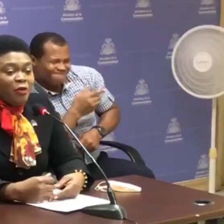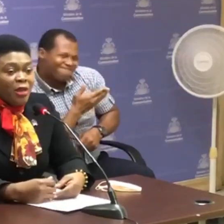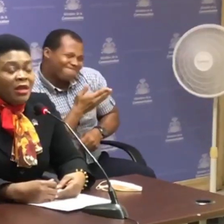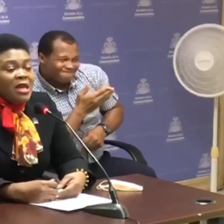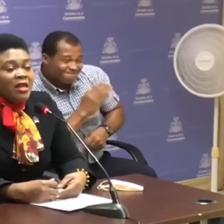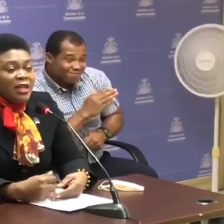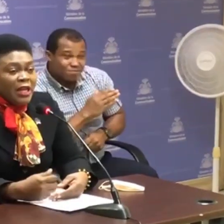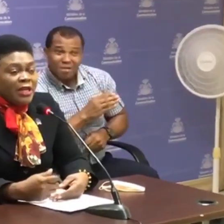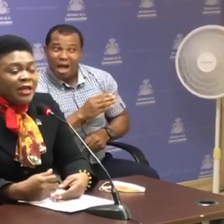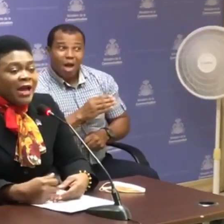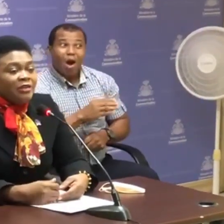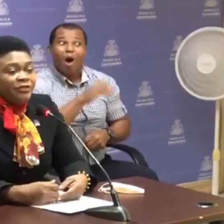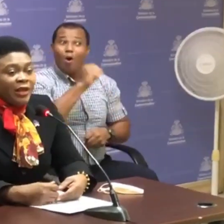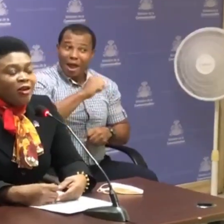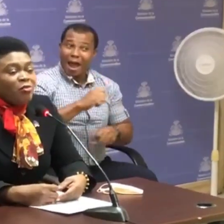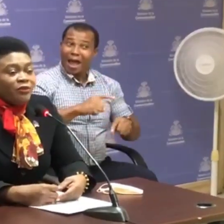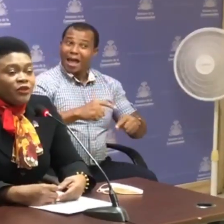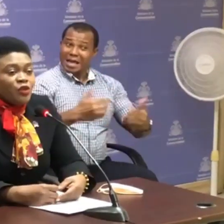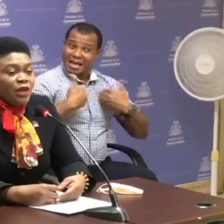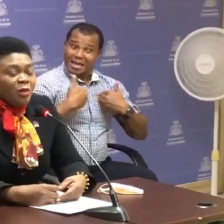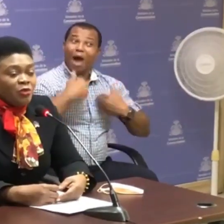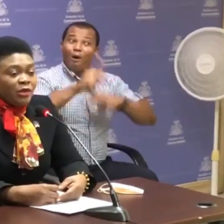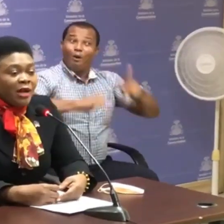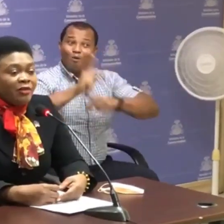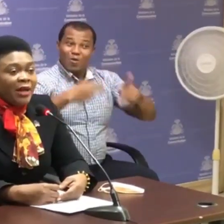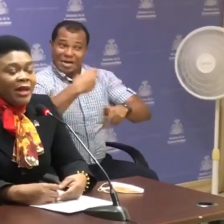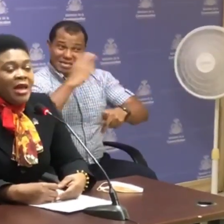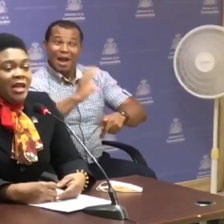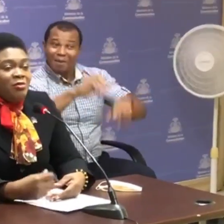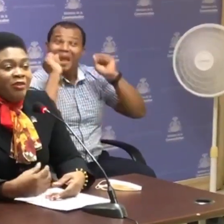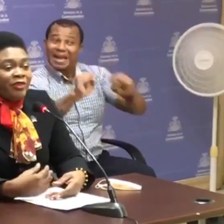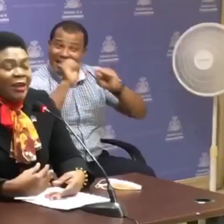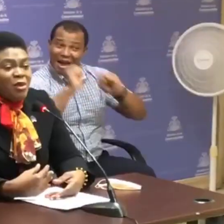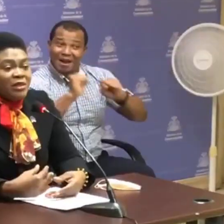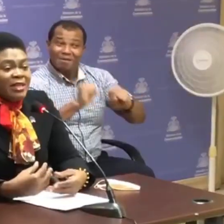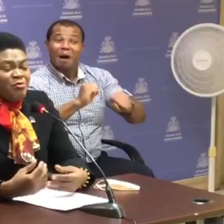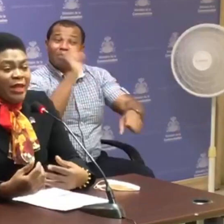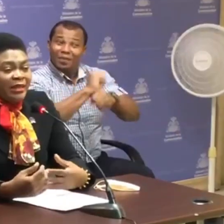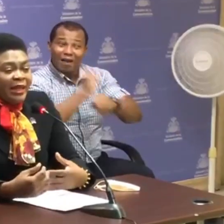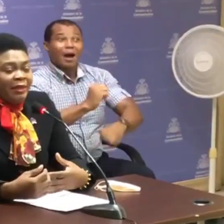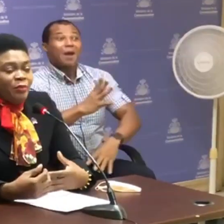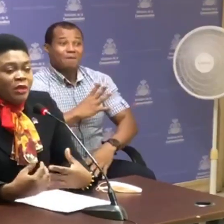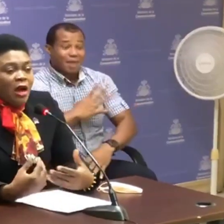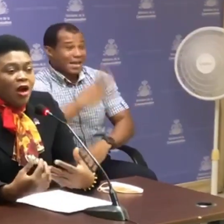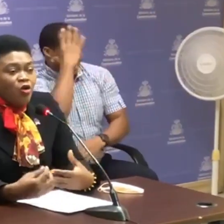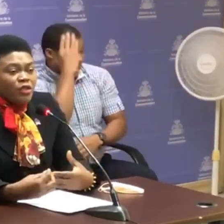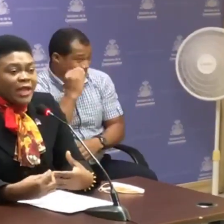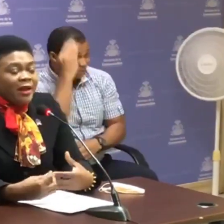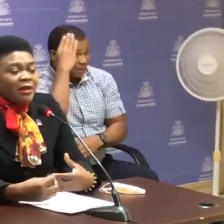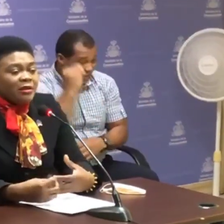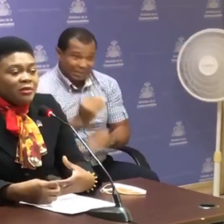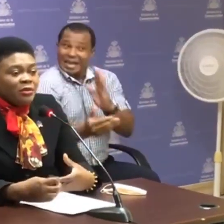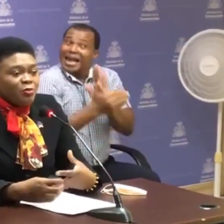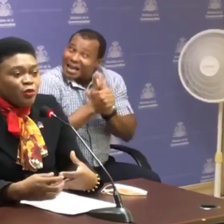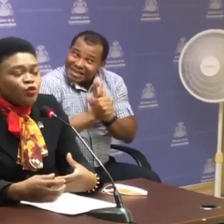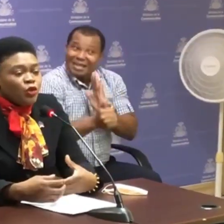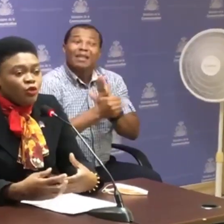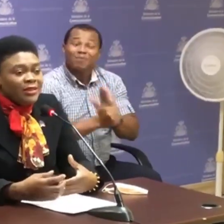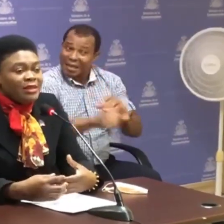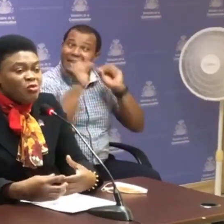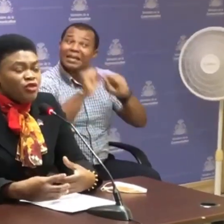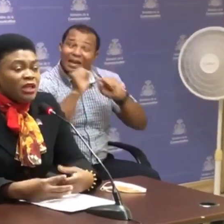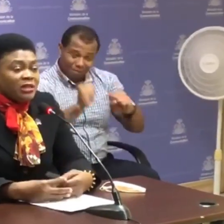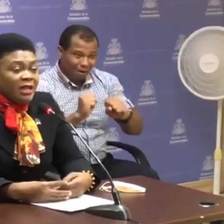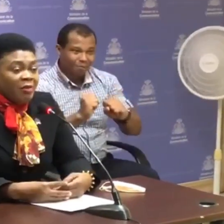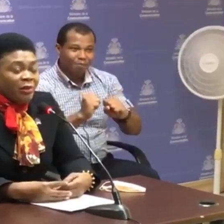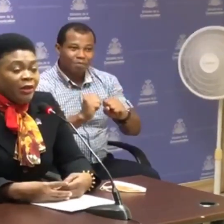ki formé, gen ki qualifié comme professionnel pour le travail, et bien vraiment c'est mettre en contact plus que